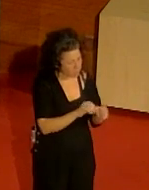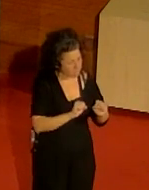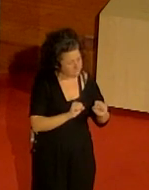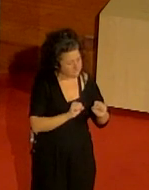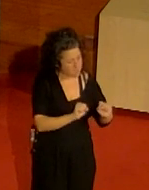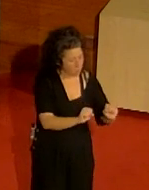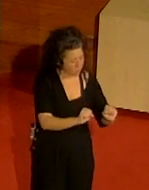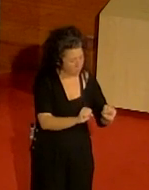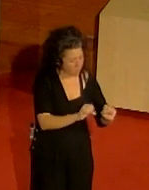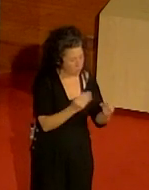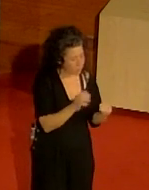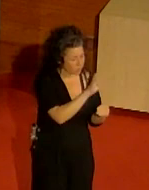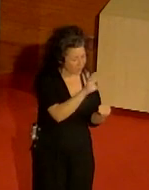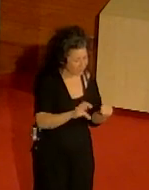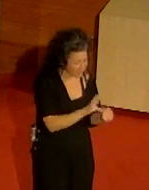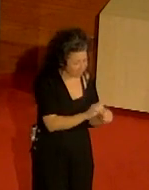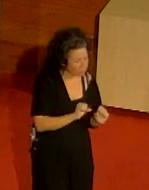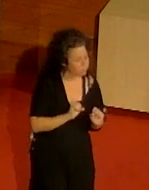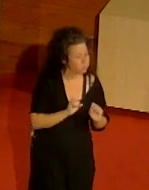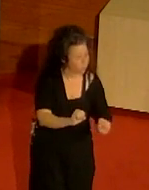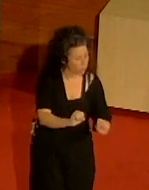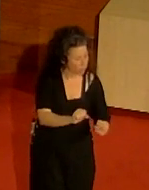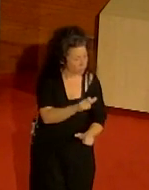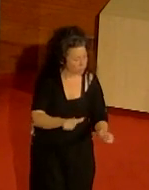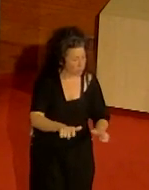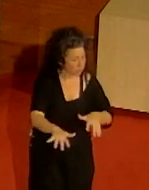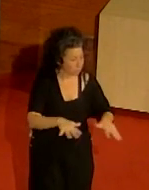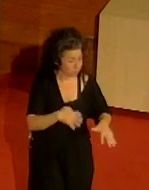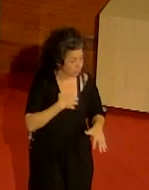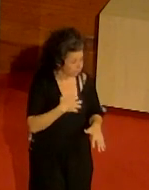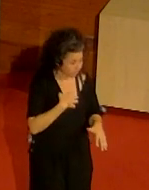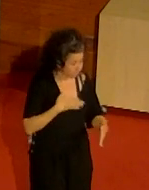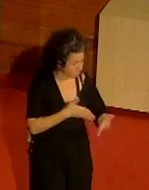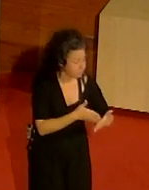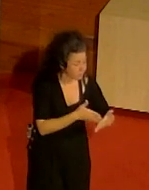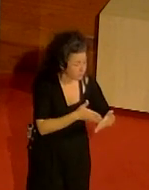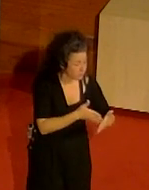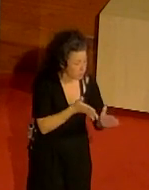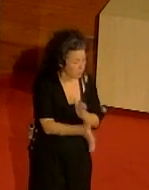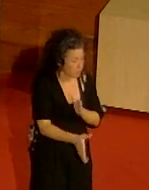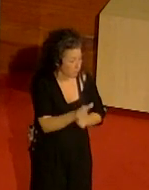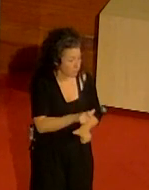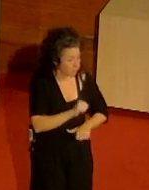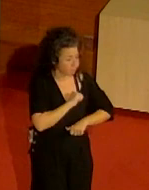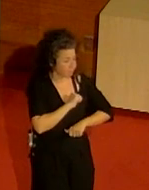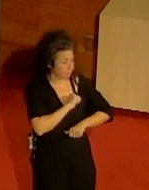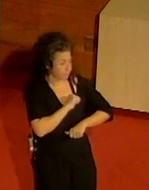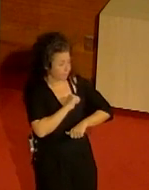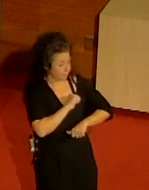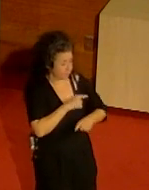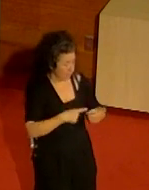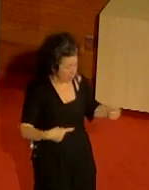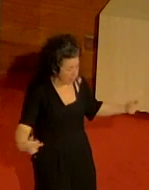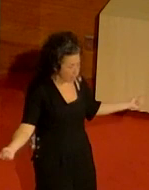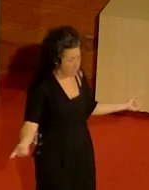parte de muchos estados para que la gente no se mueva, ¿no? Eso hace que la gente pues, se quede varada, ¿no? O, por ejemplo, los